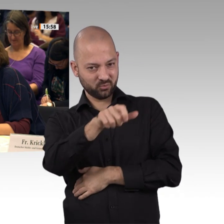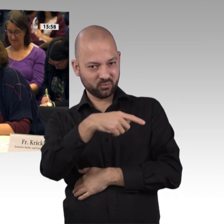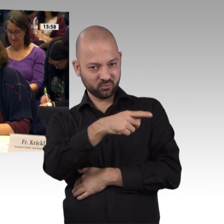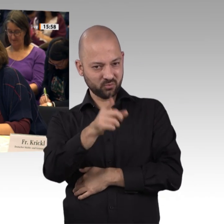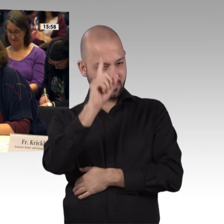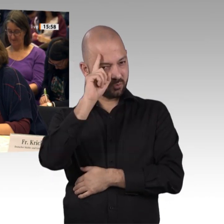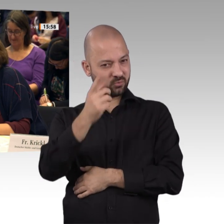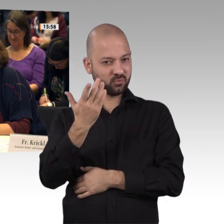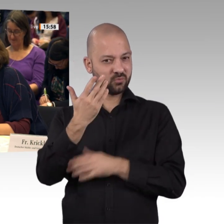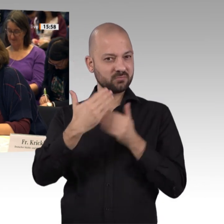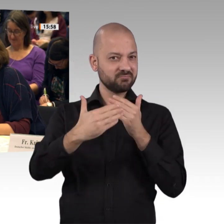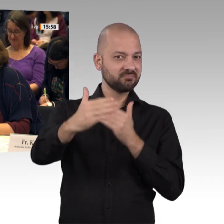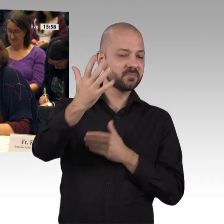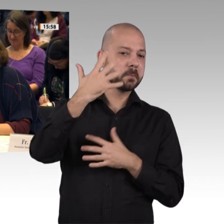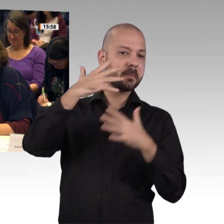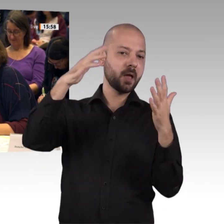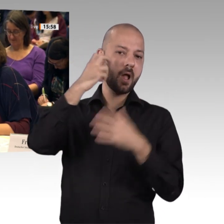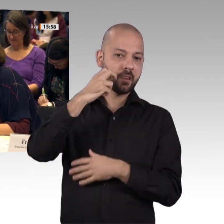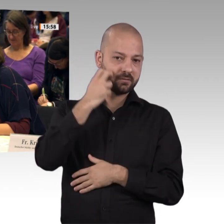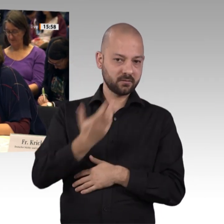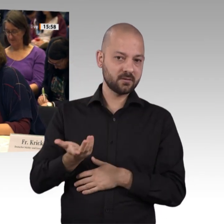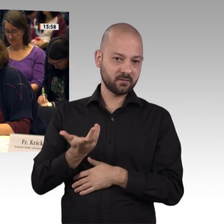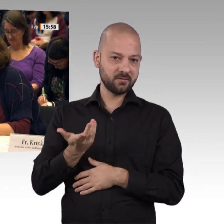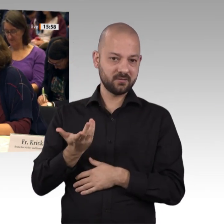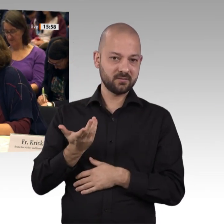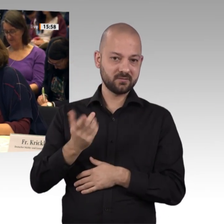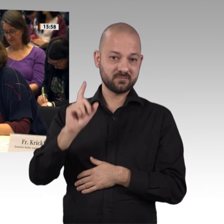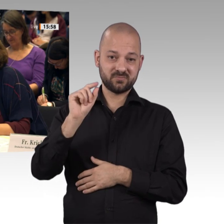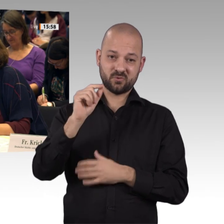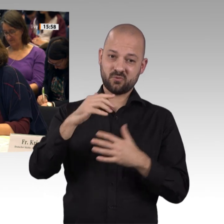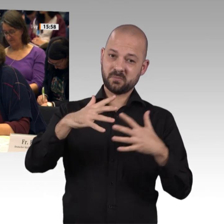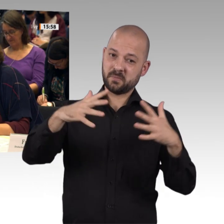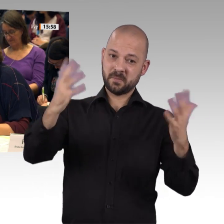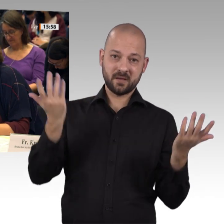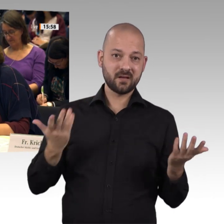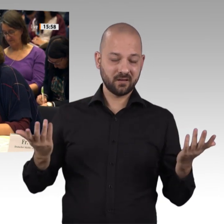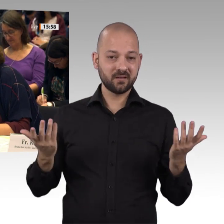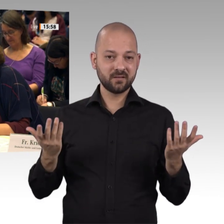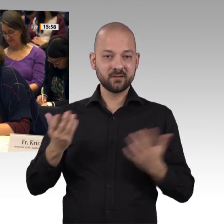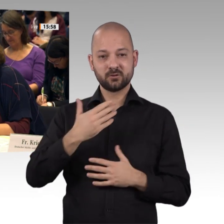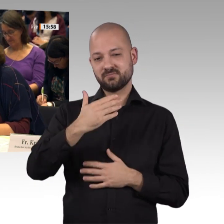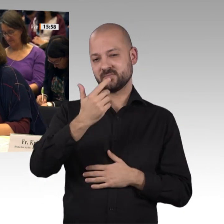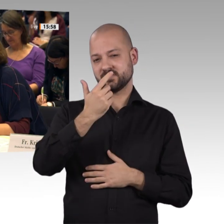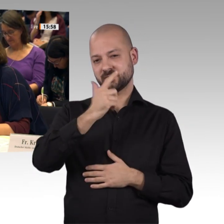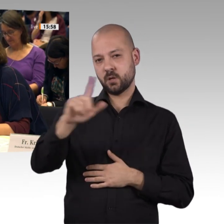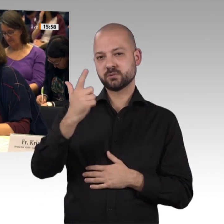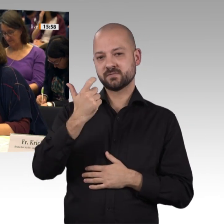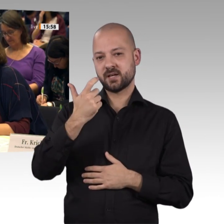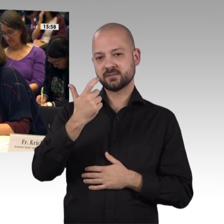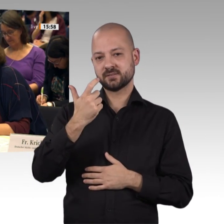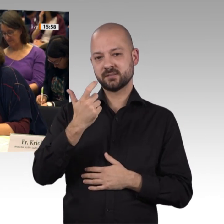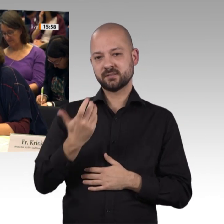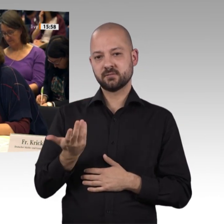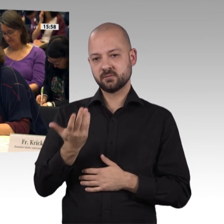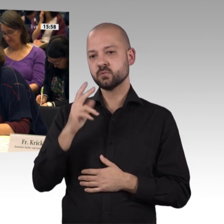ändern. Da muss man die Situation derjenigen, die selbst pflegebedürftig sind, aber natürlich auch